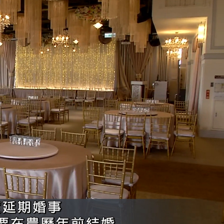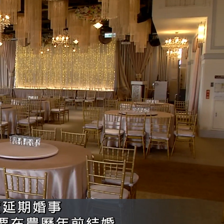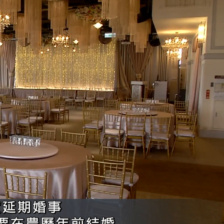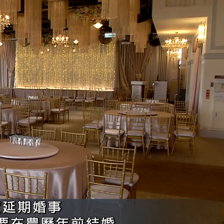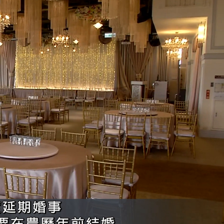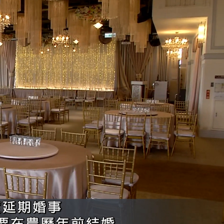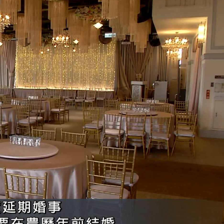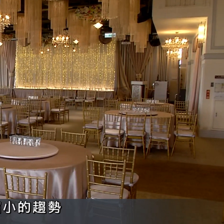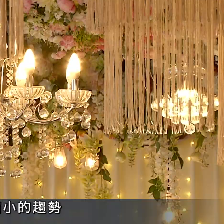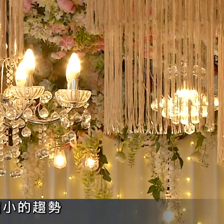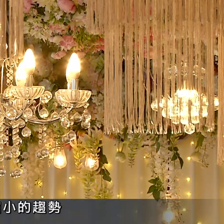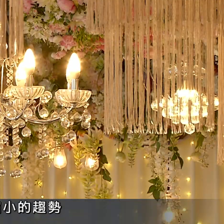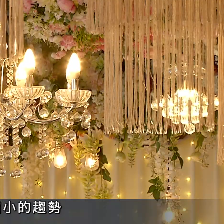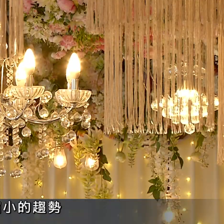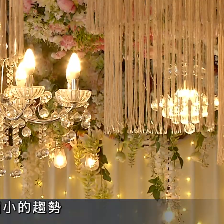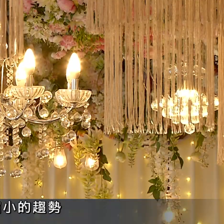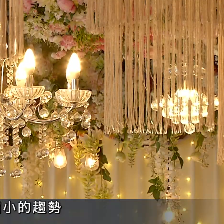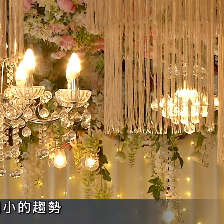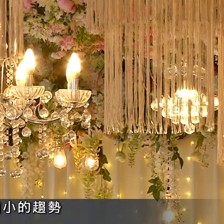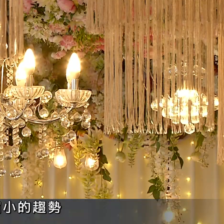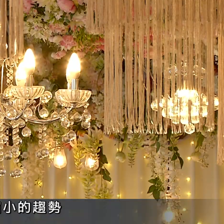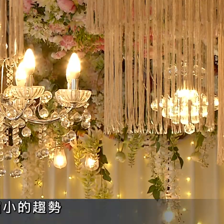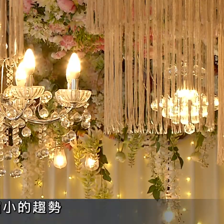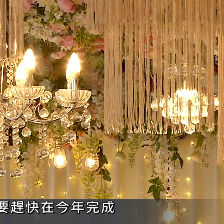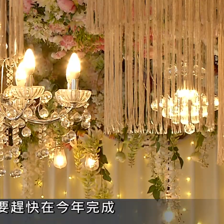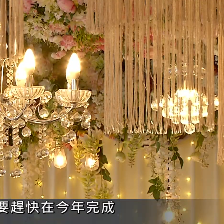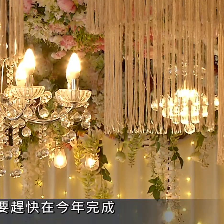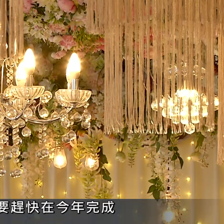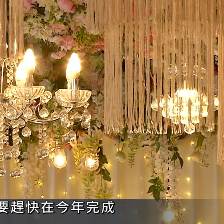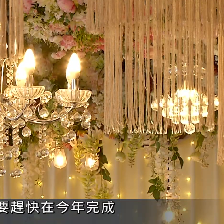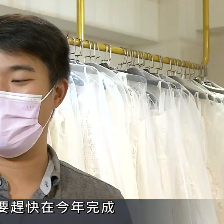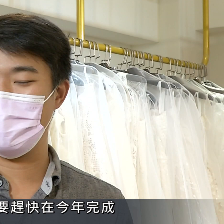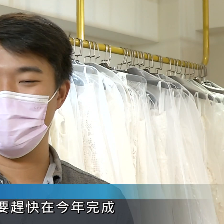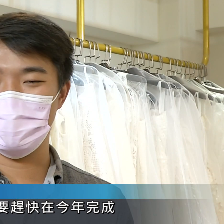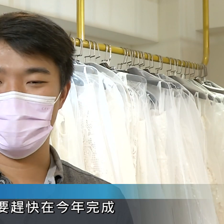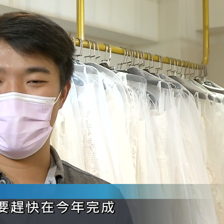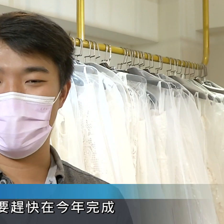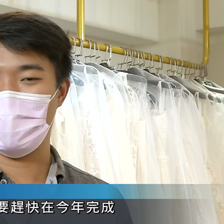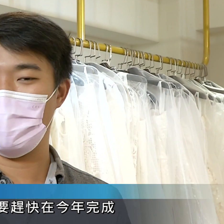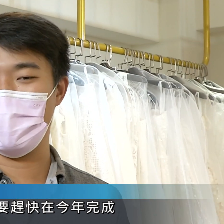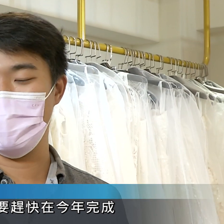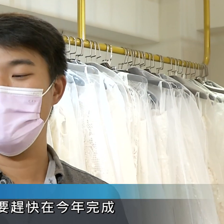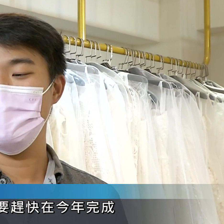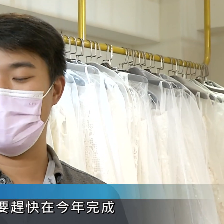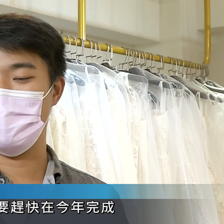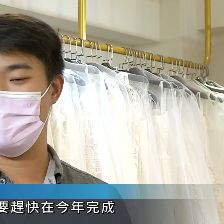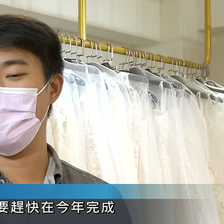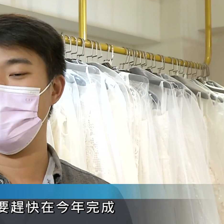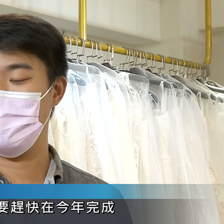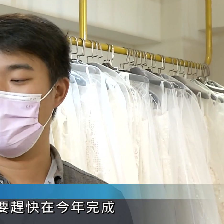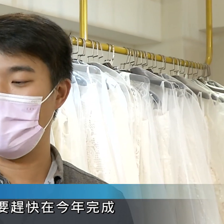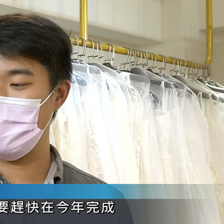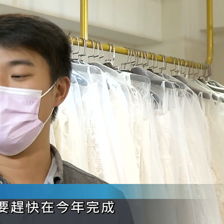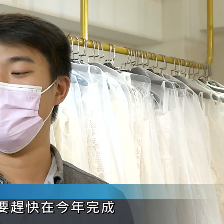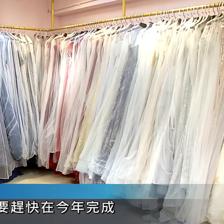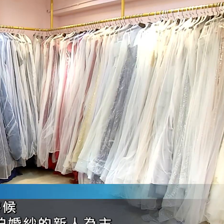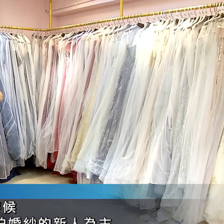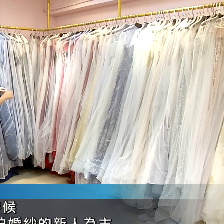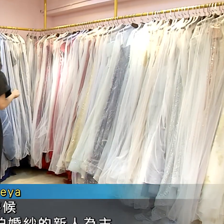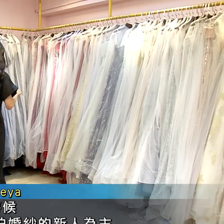前结婚。但宴客规模有缩小的趋势， 非常的赶，就想要赶快在今年完成。 疫情刚开始的